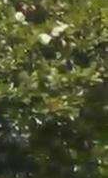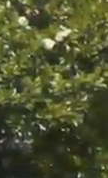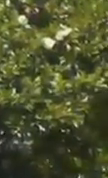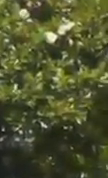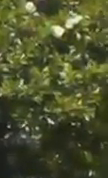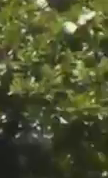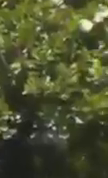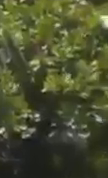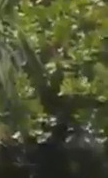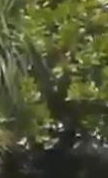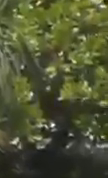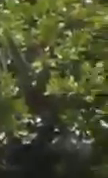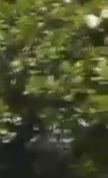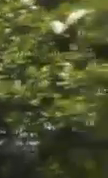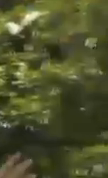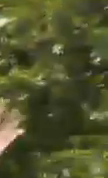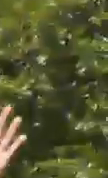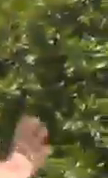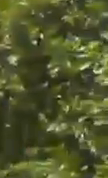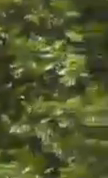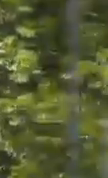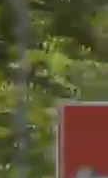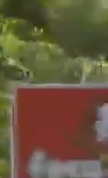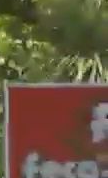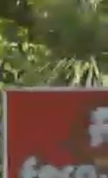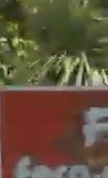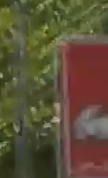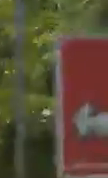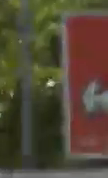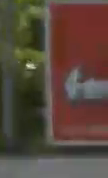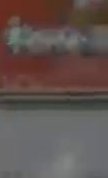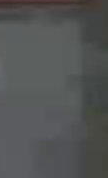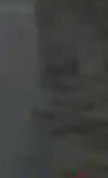Galicia e na Coruña, para a xente, hai marea.